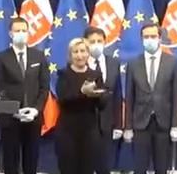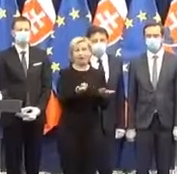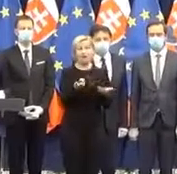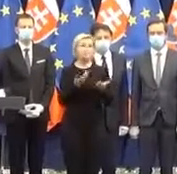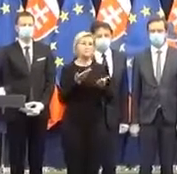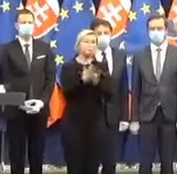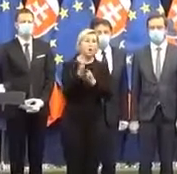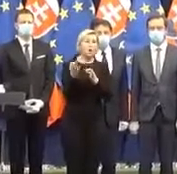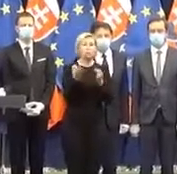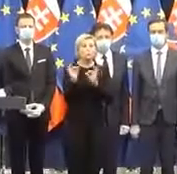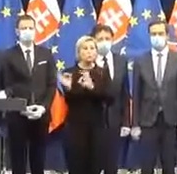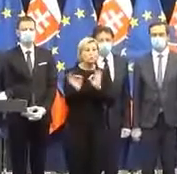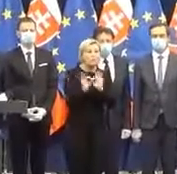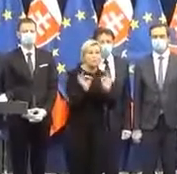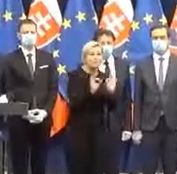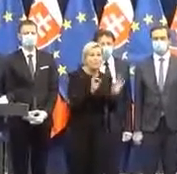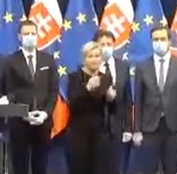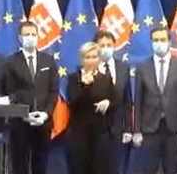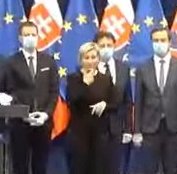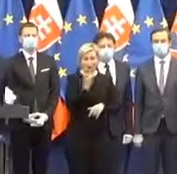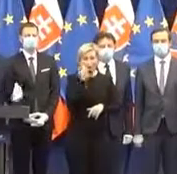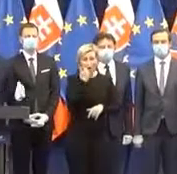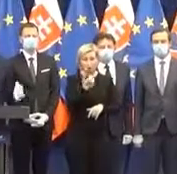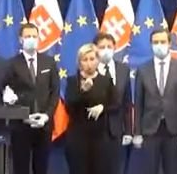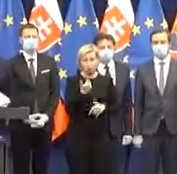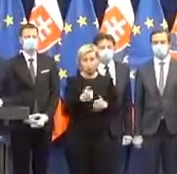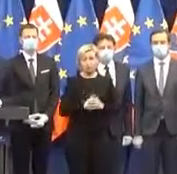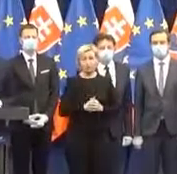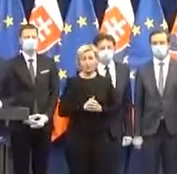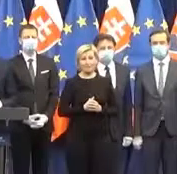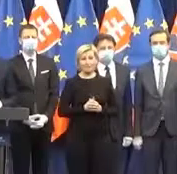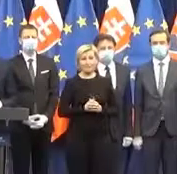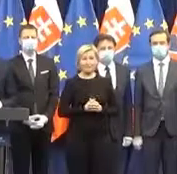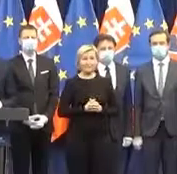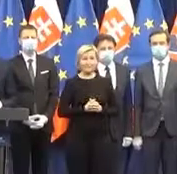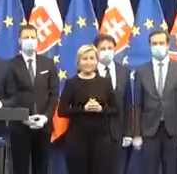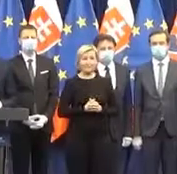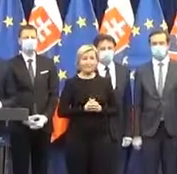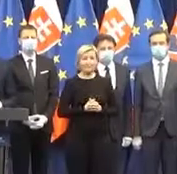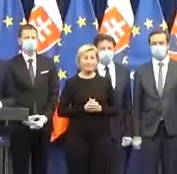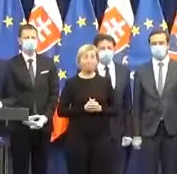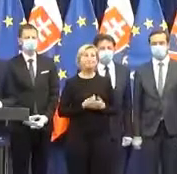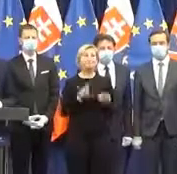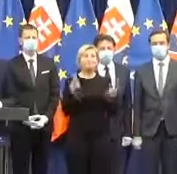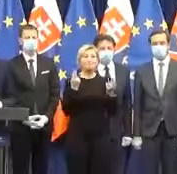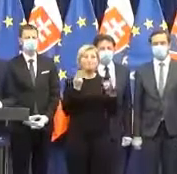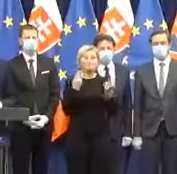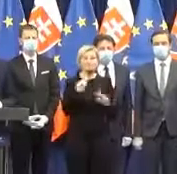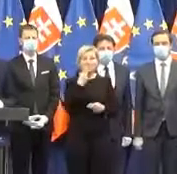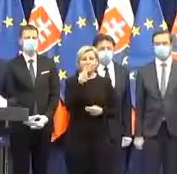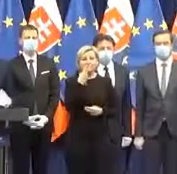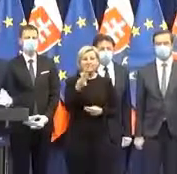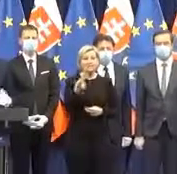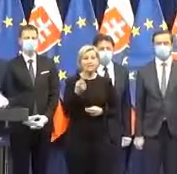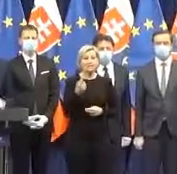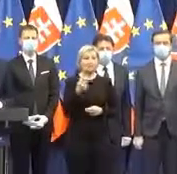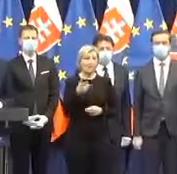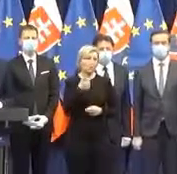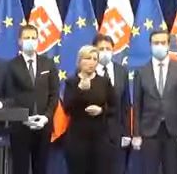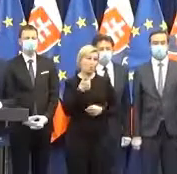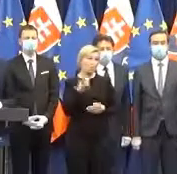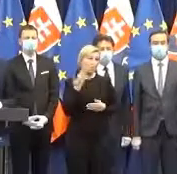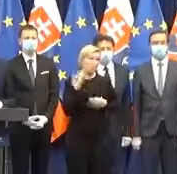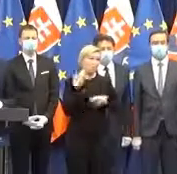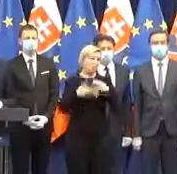teda sa pohybovali po vonku. Samozrejme, vidíme aj v posledných dní a týždňov, keď